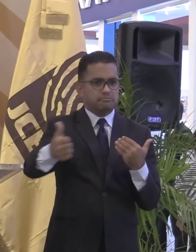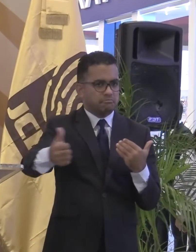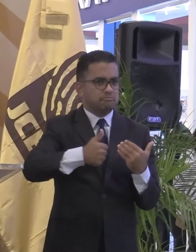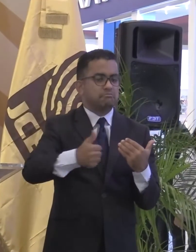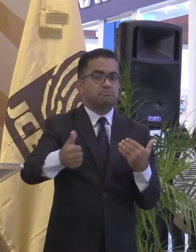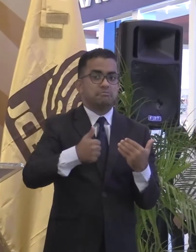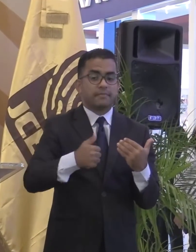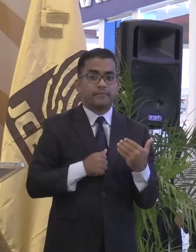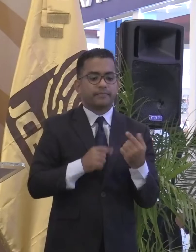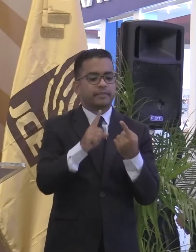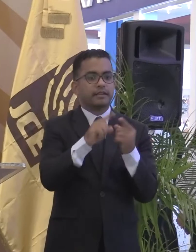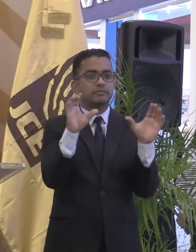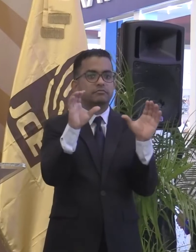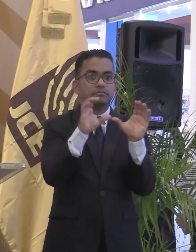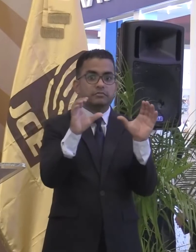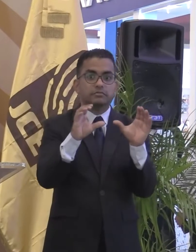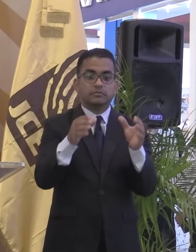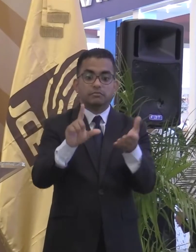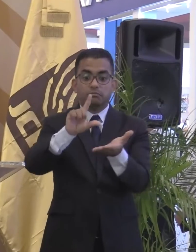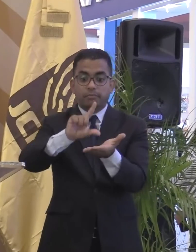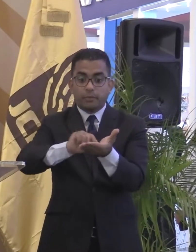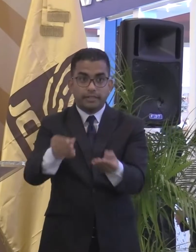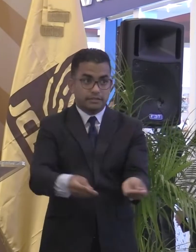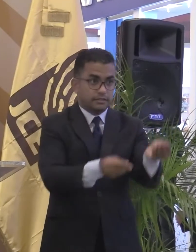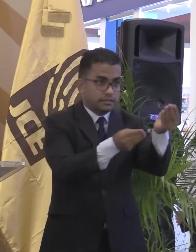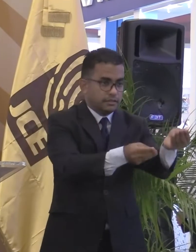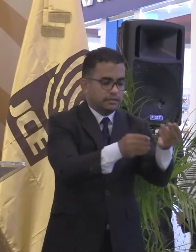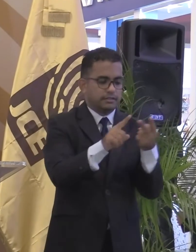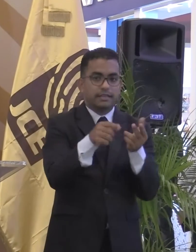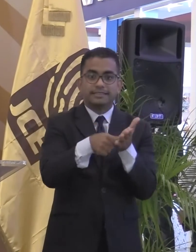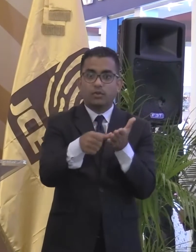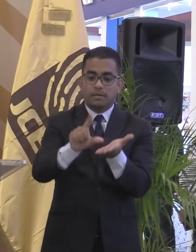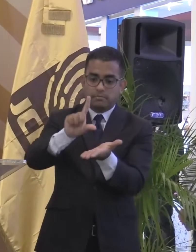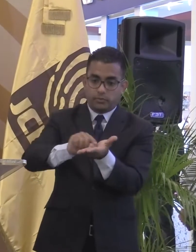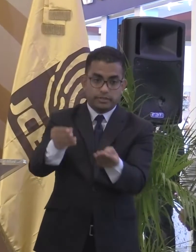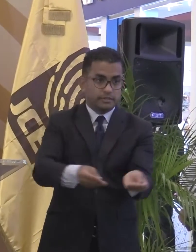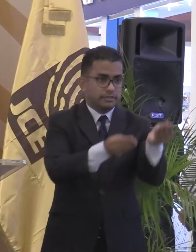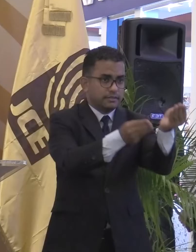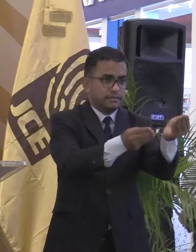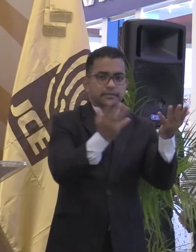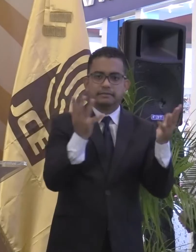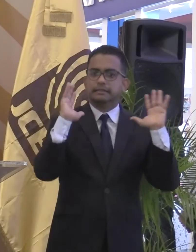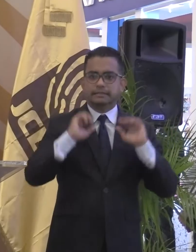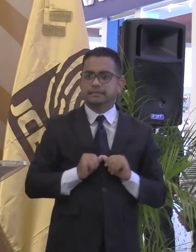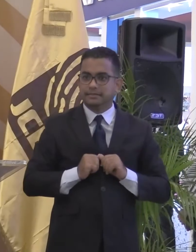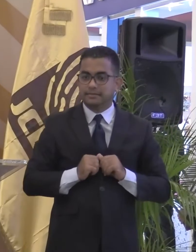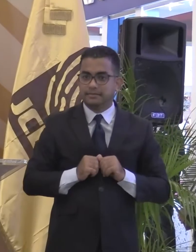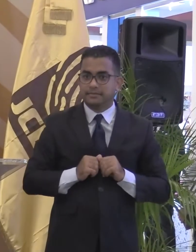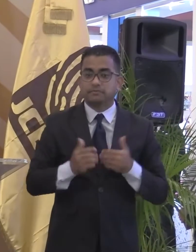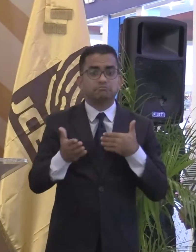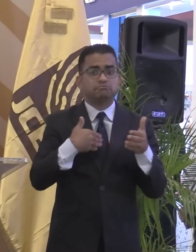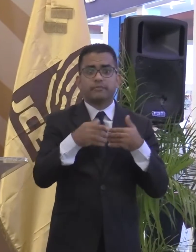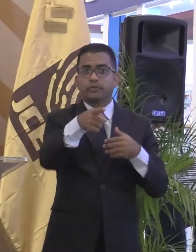se podrán expedir las actas independientemente donde se encuentra asentado el registro usted puede